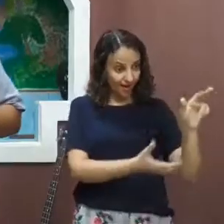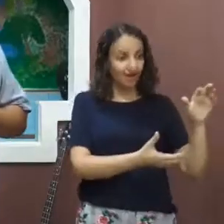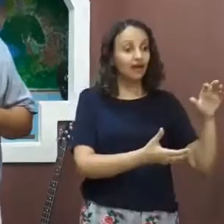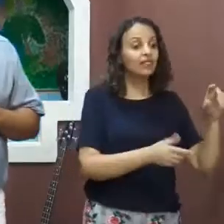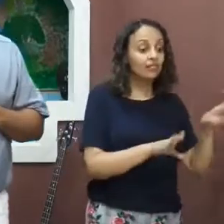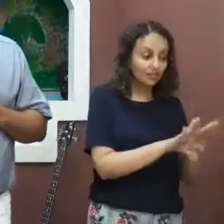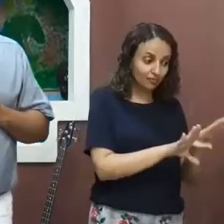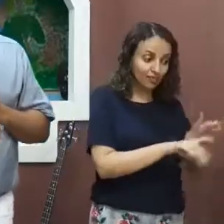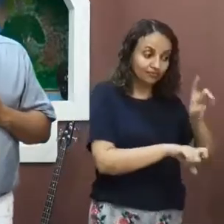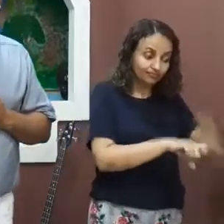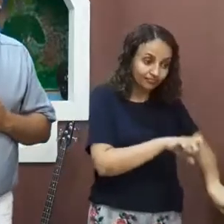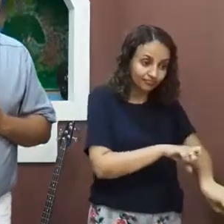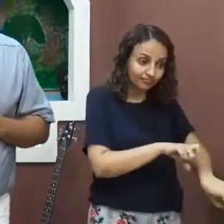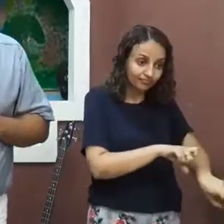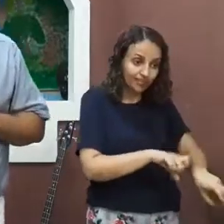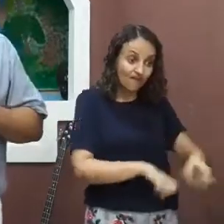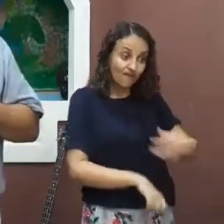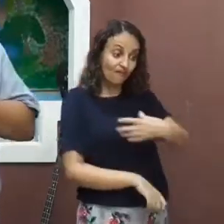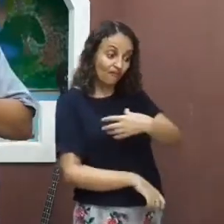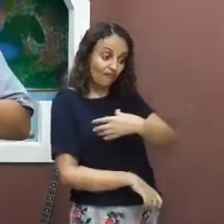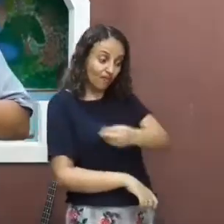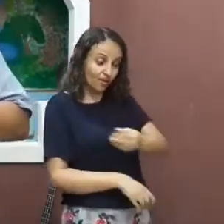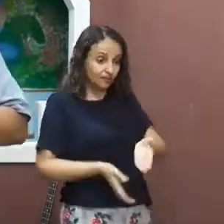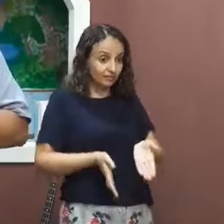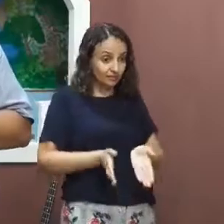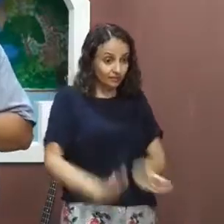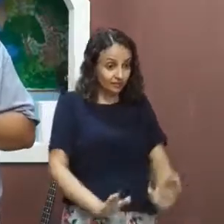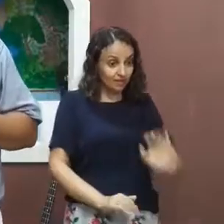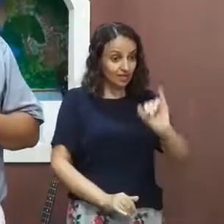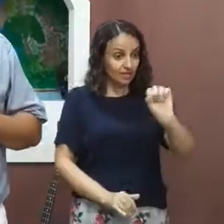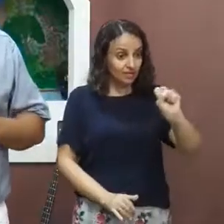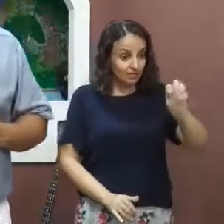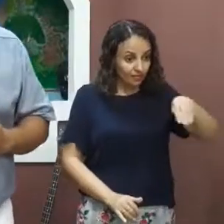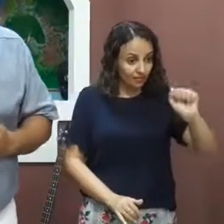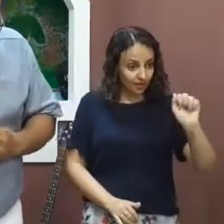casou-se com Rebeca, filha de Betuel.